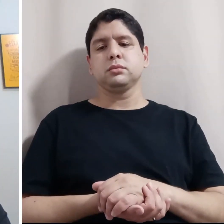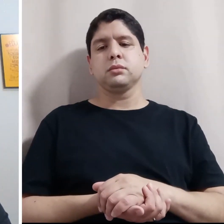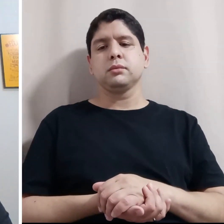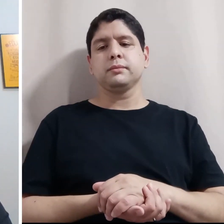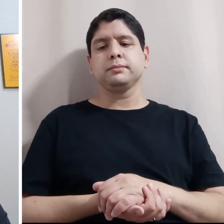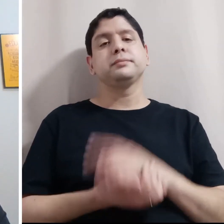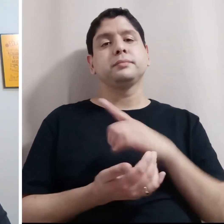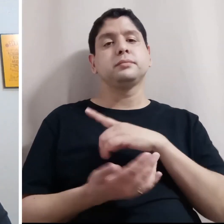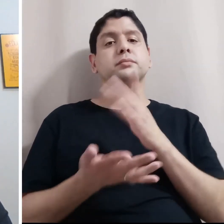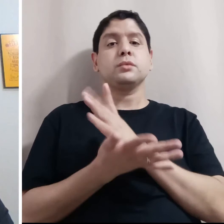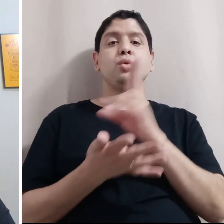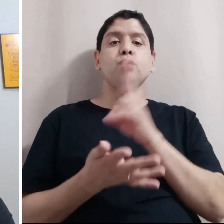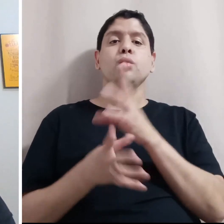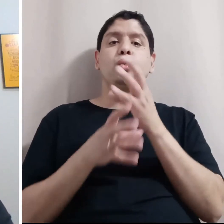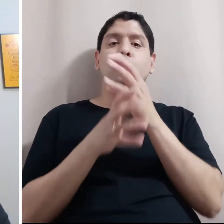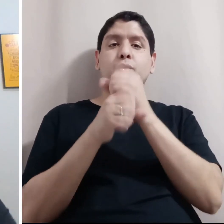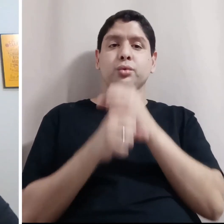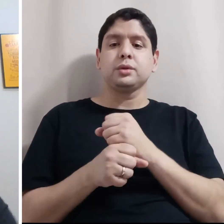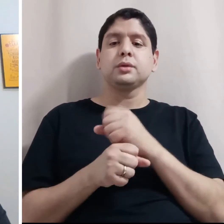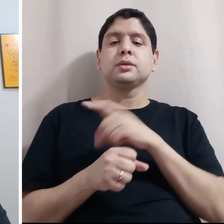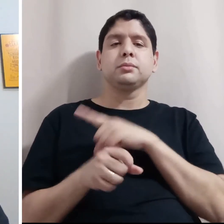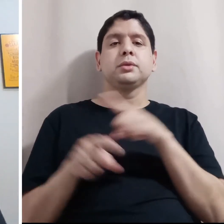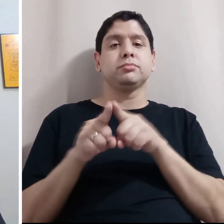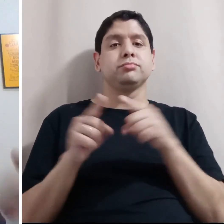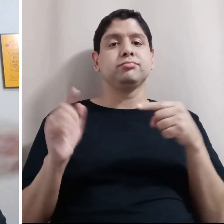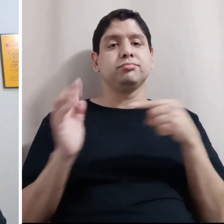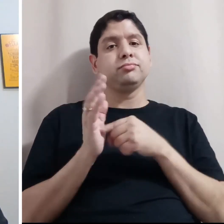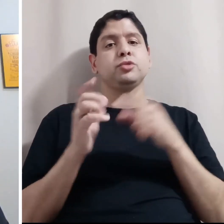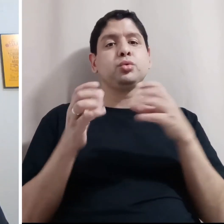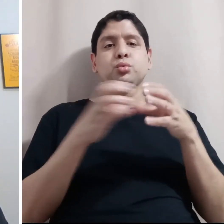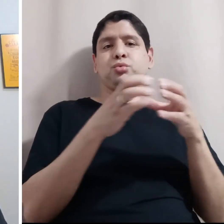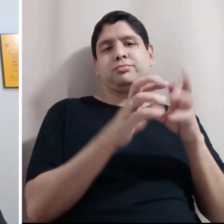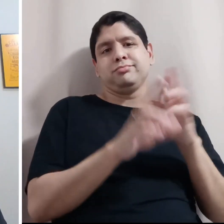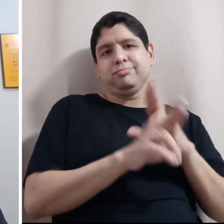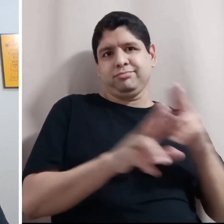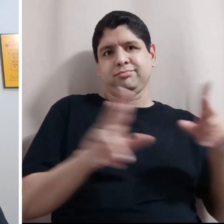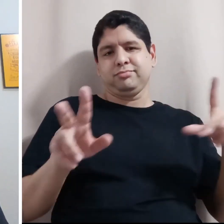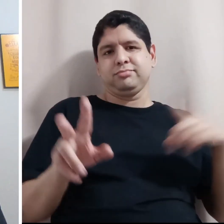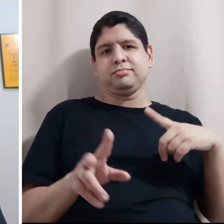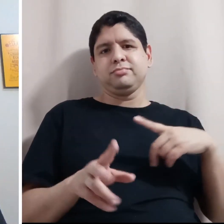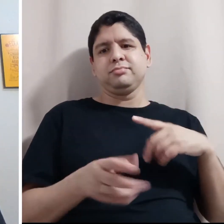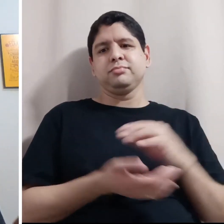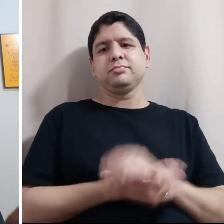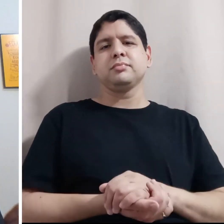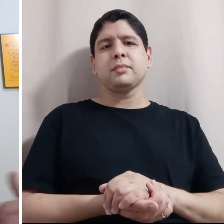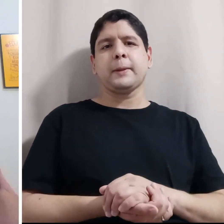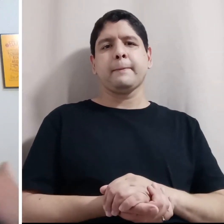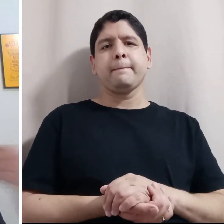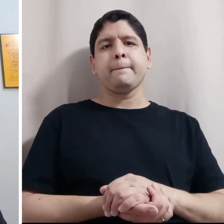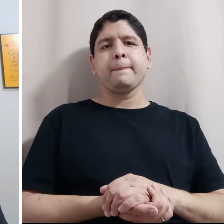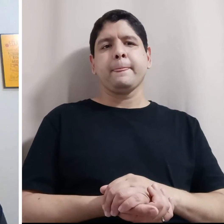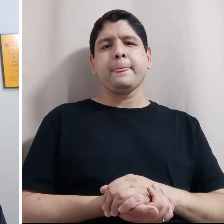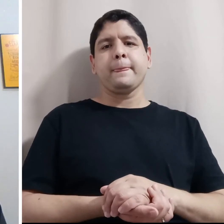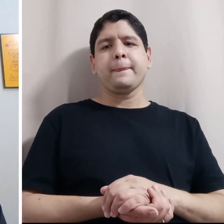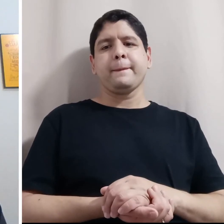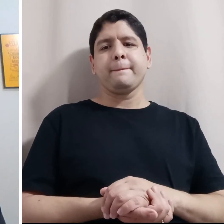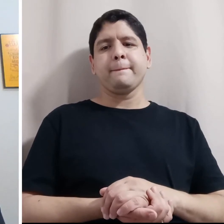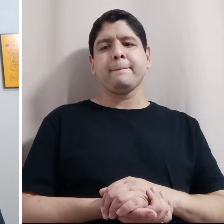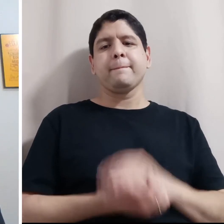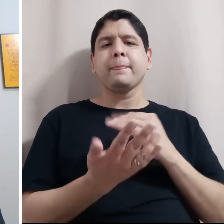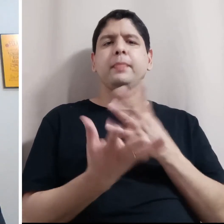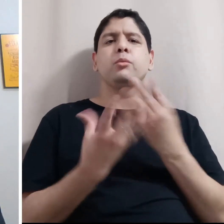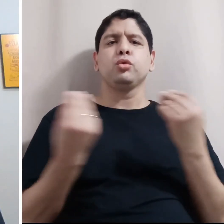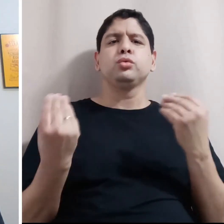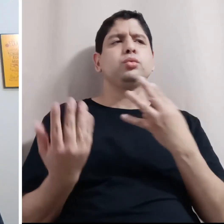alguma ideia, algum tipo de contagem, né. Então, assim, também foi um outro povo, né, bastante sofisticado,